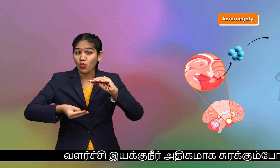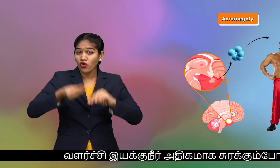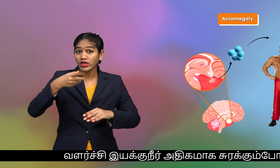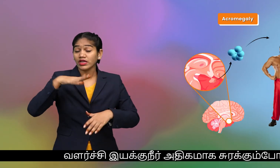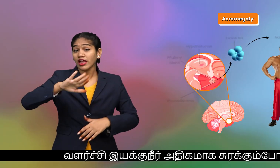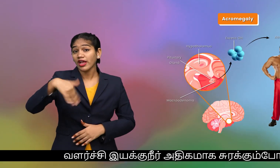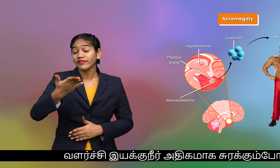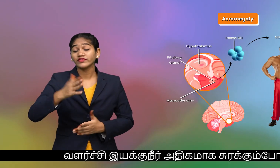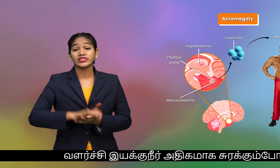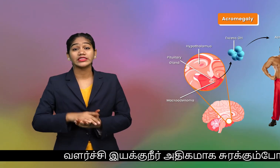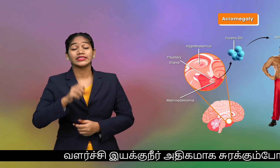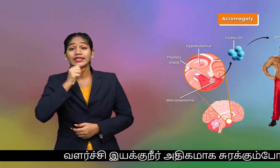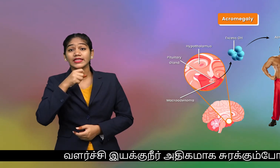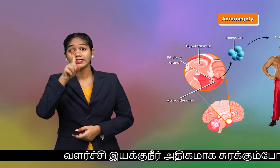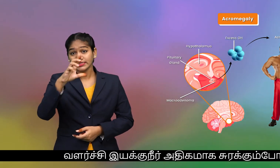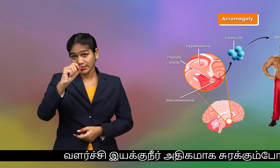வளர்ச்சி இயக்குநீர் அதிகமாக சுரக்கும்போது